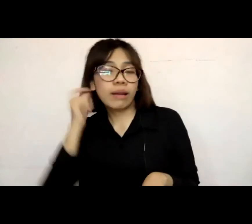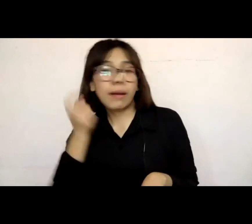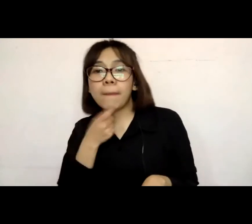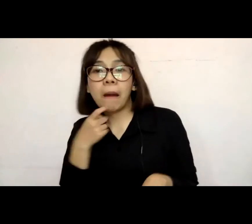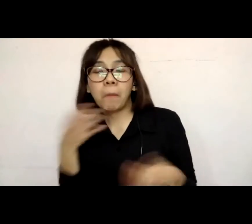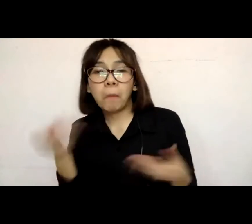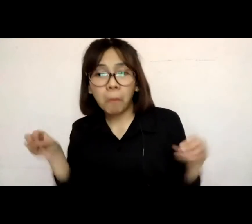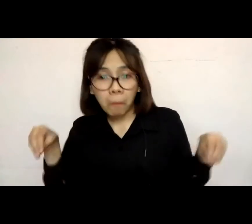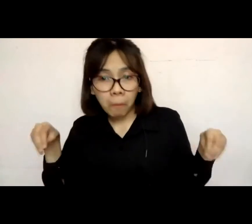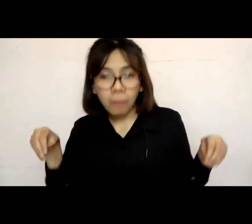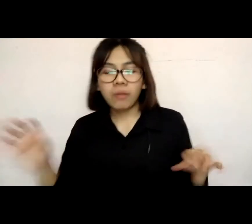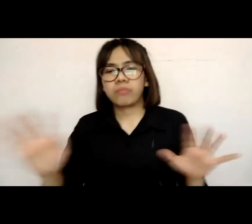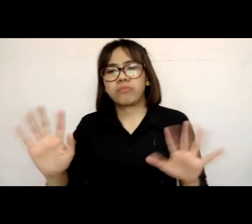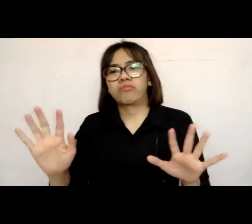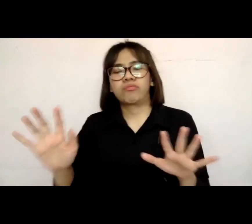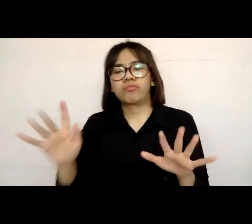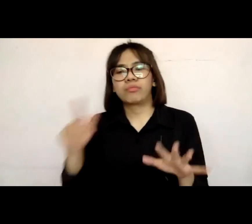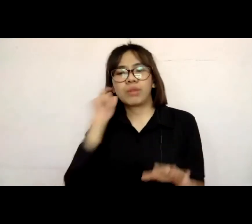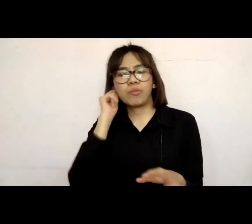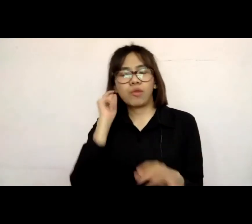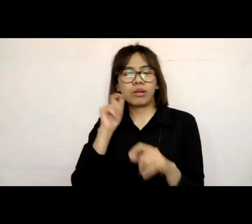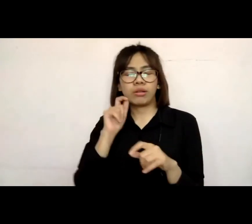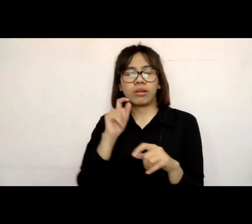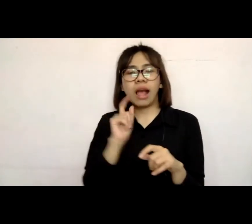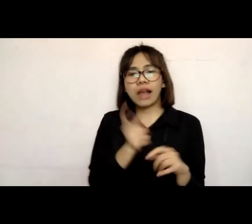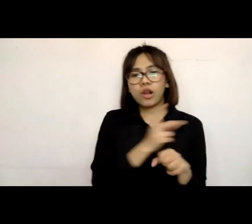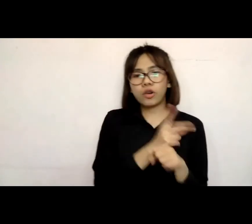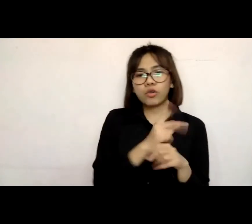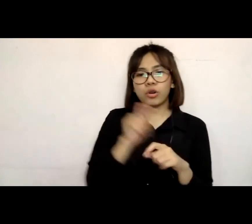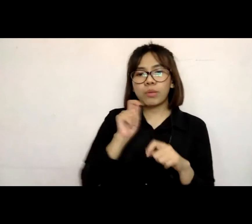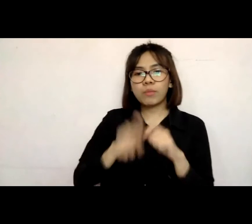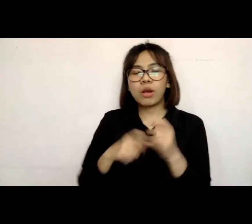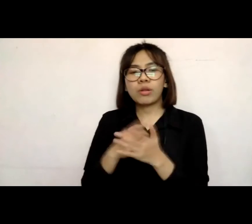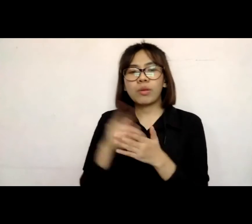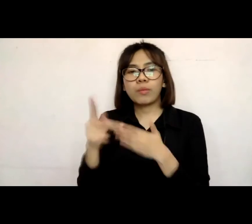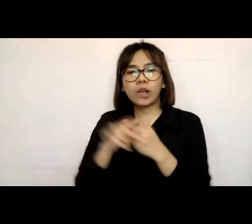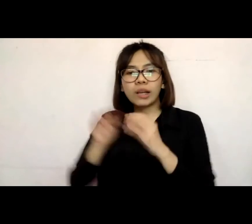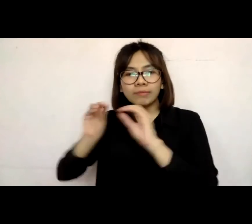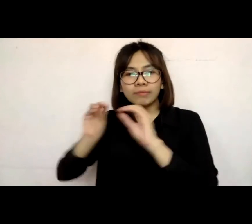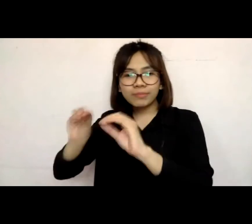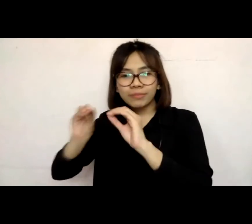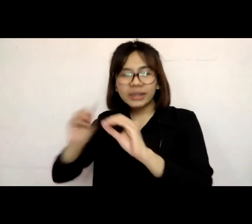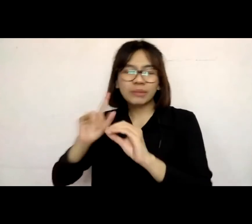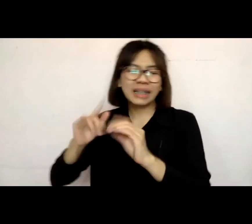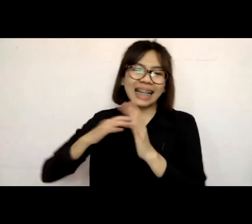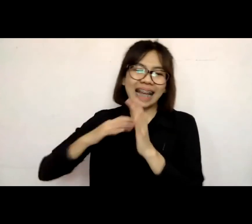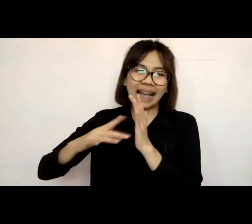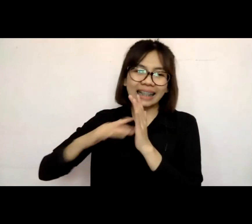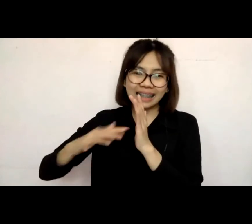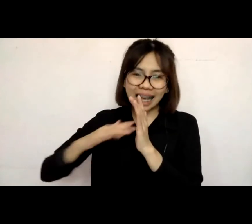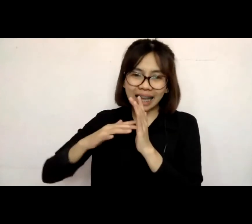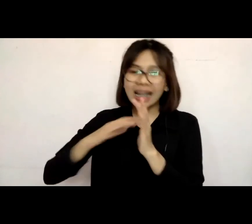Semua kita inginkan bahwa di dalam kegiatan lingkup pendidikan ini harus